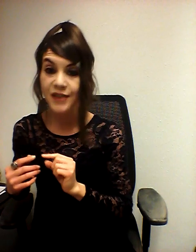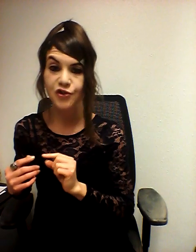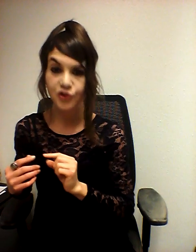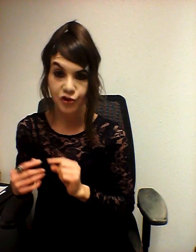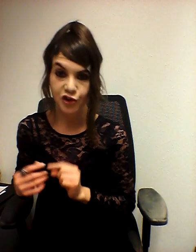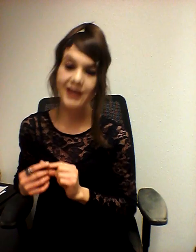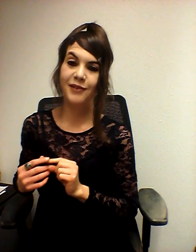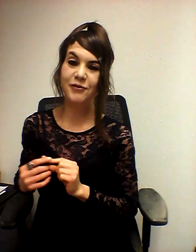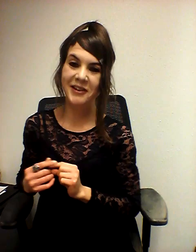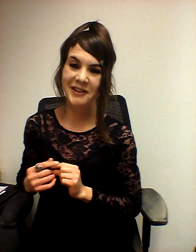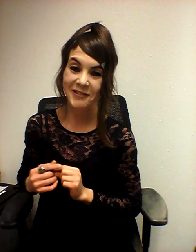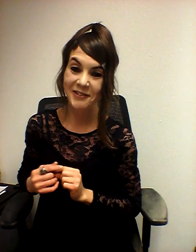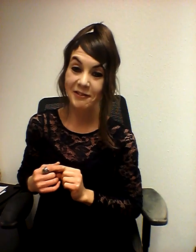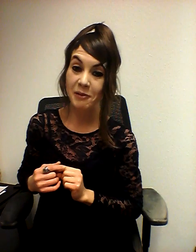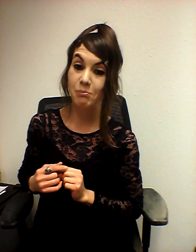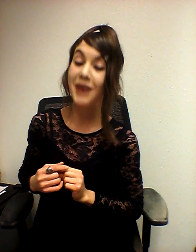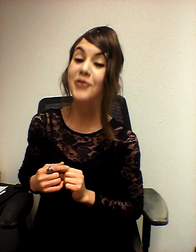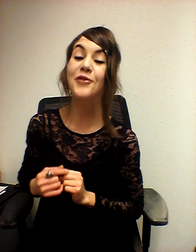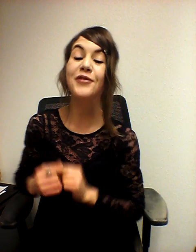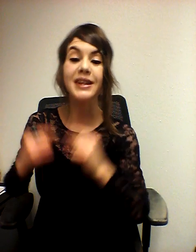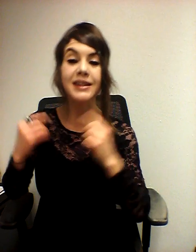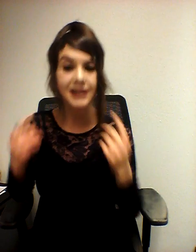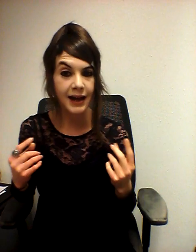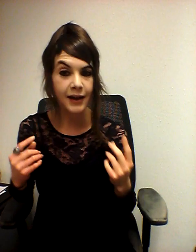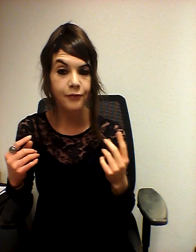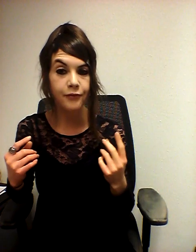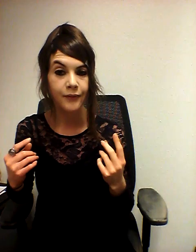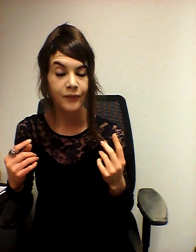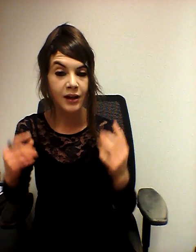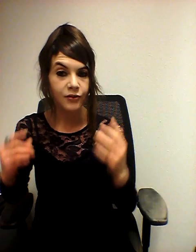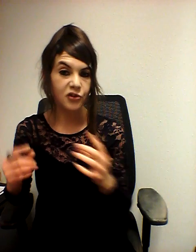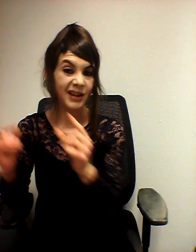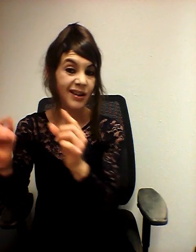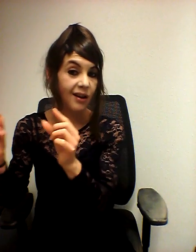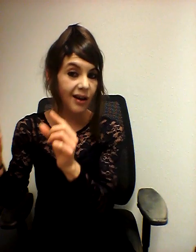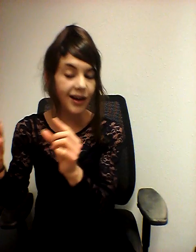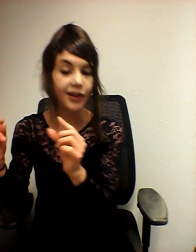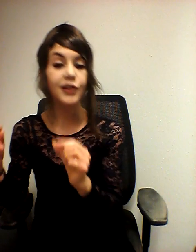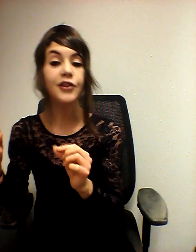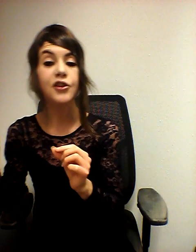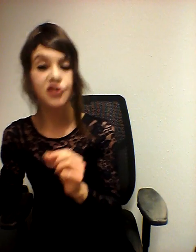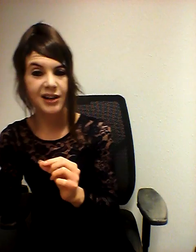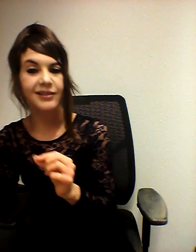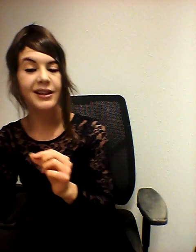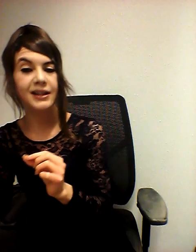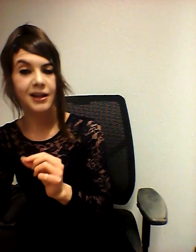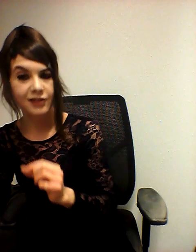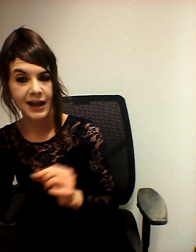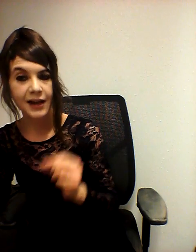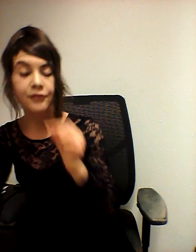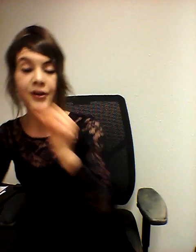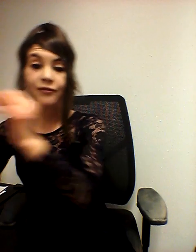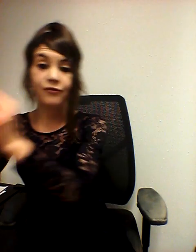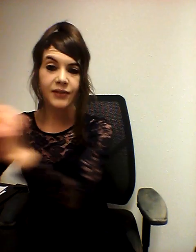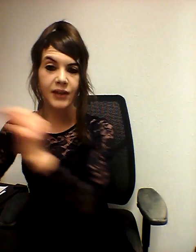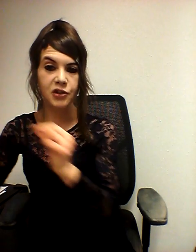essentiële varianten van bouwstoffen in je lijf dan zijn alle cellen in jouw lijf niet in